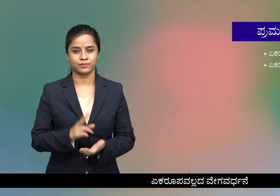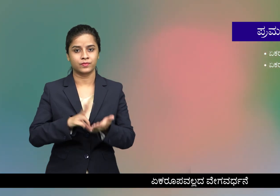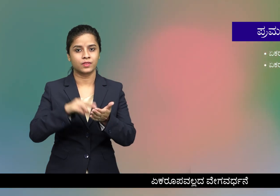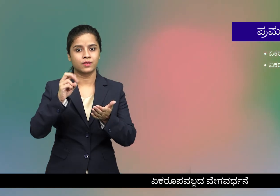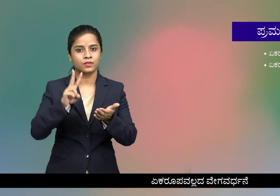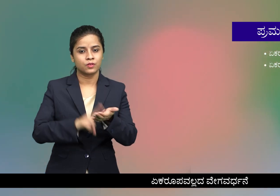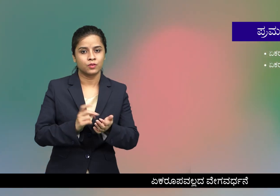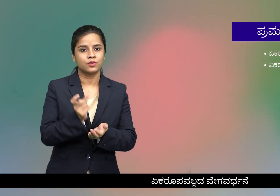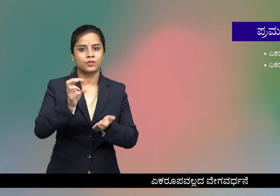ಏಕರೂಪವಲ್ಲದ ವೇಗವರ್ಧನೆ,